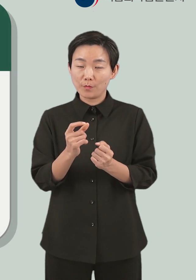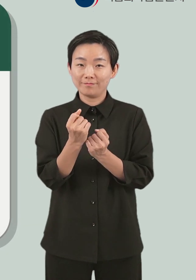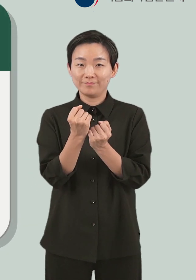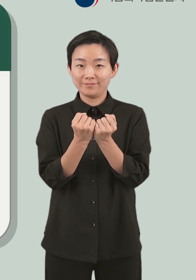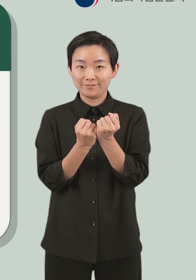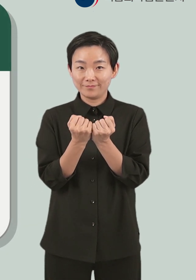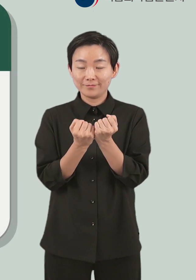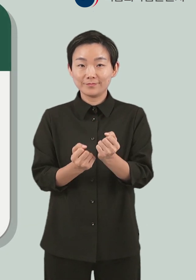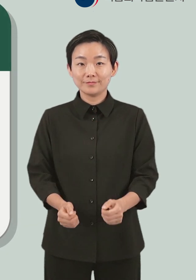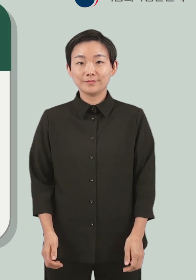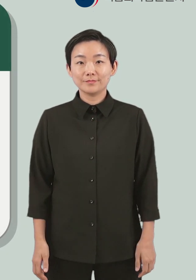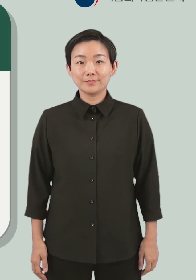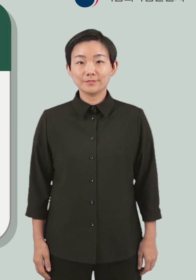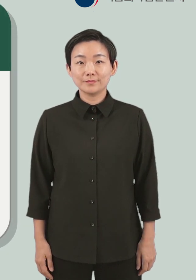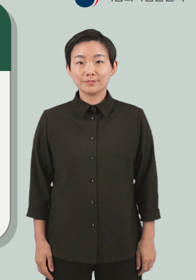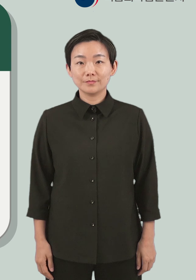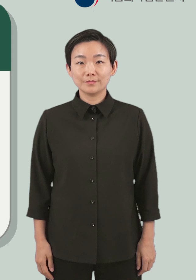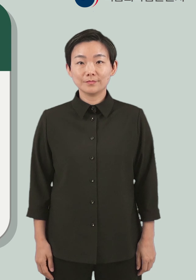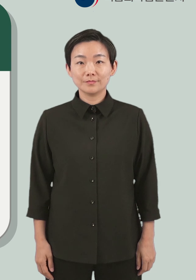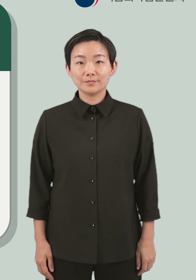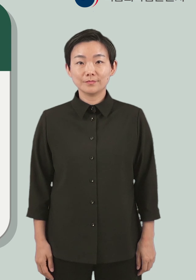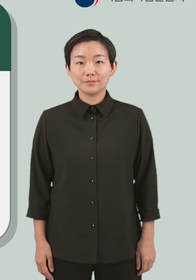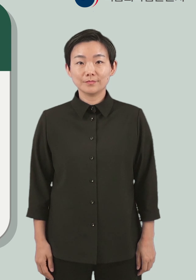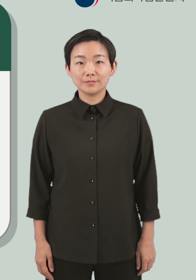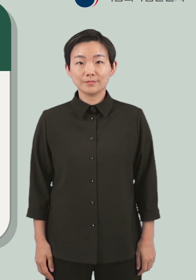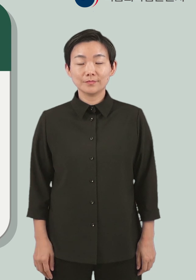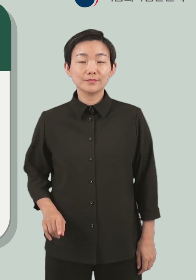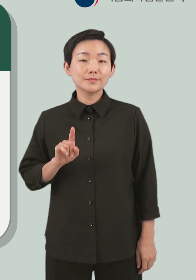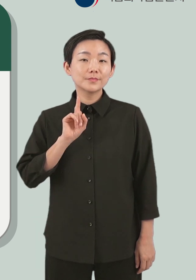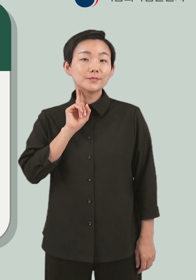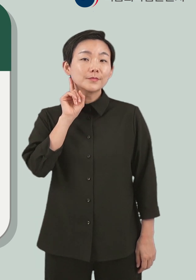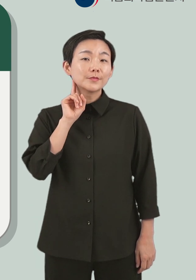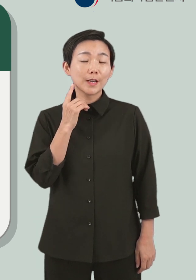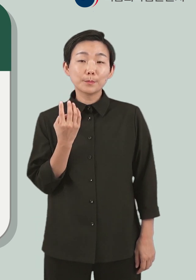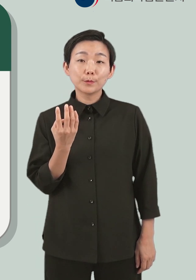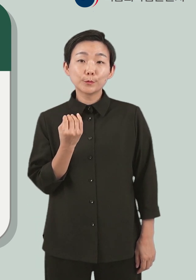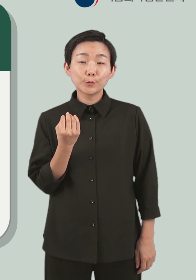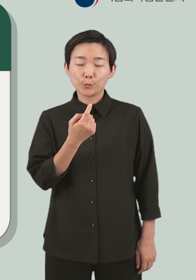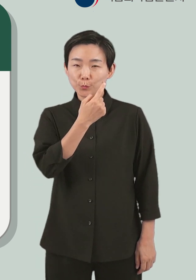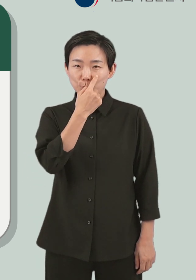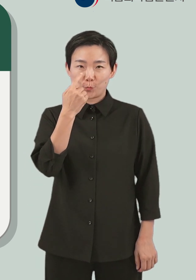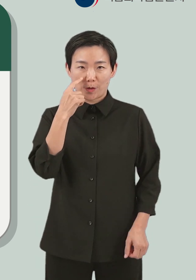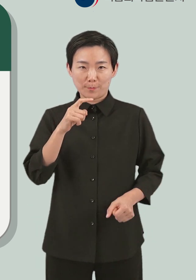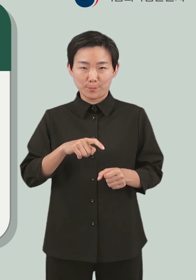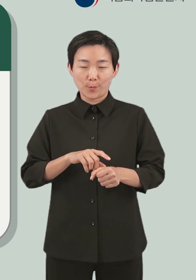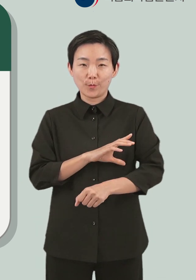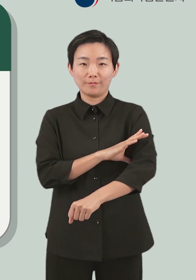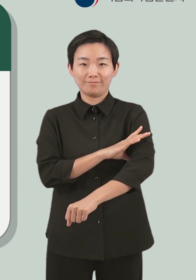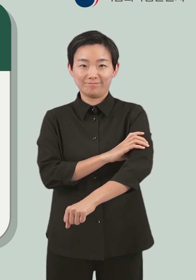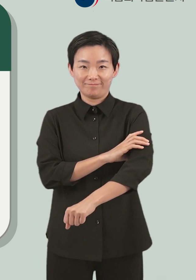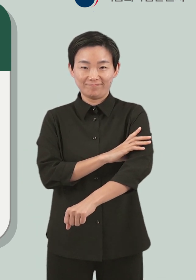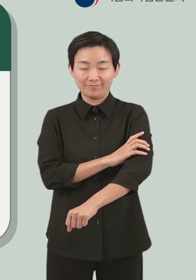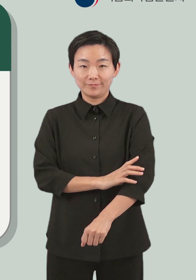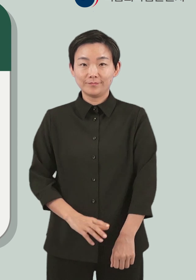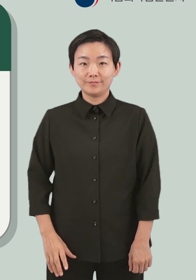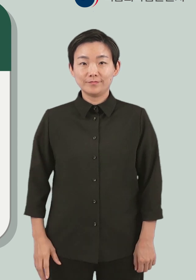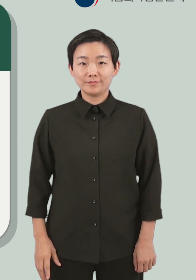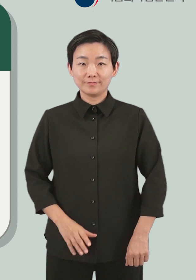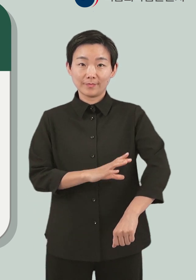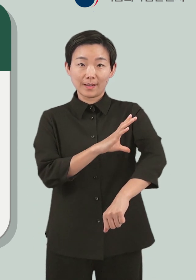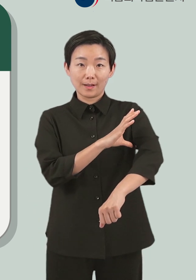이 의료기기의 사용 목적은 무엇입니까? 이 의료기기는 커프에 공기를 자동으로 주입하여 압력을 조절한